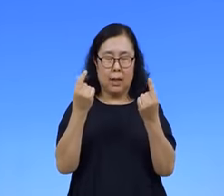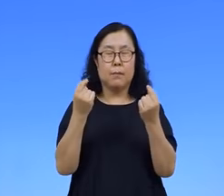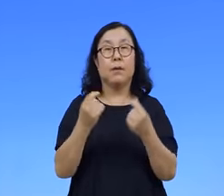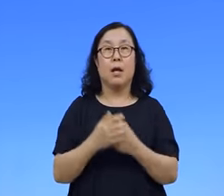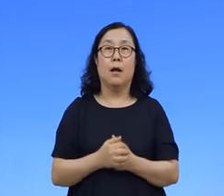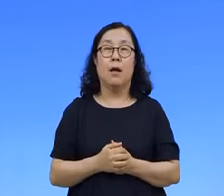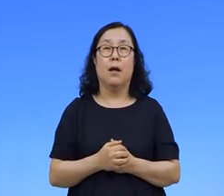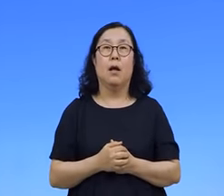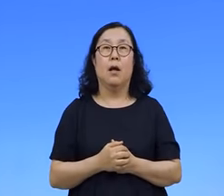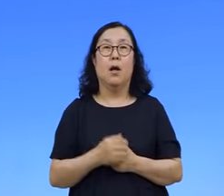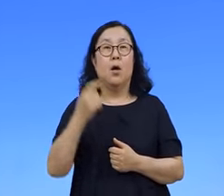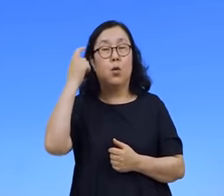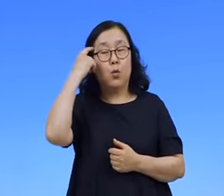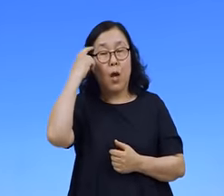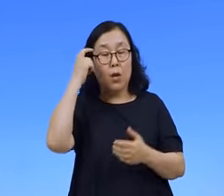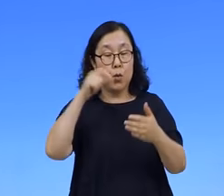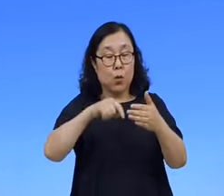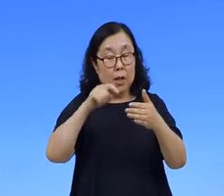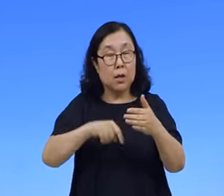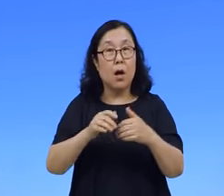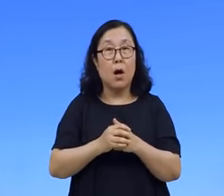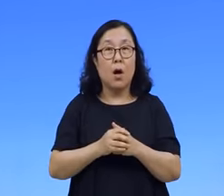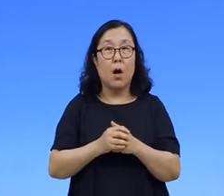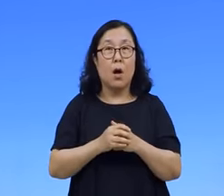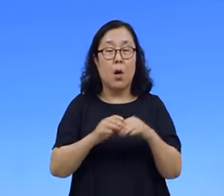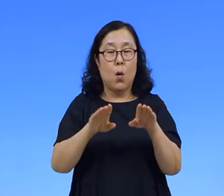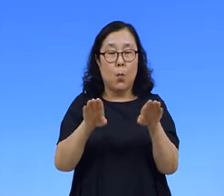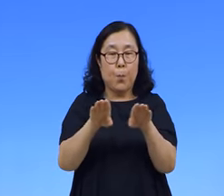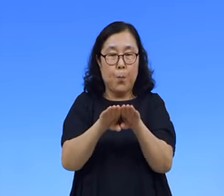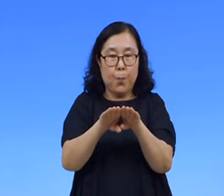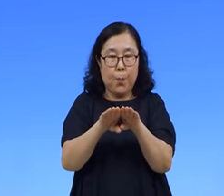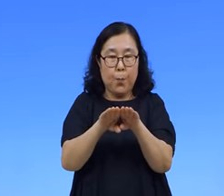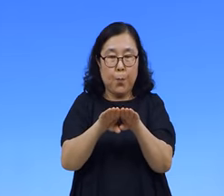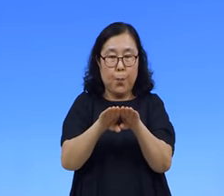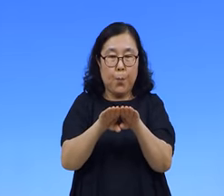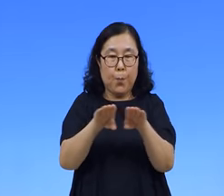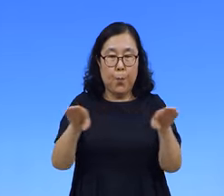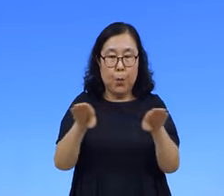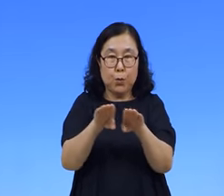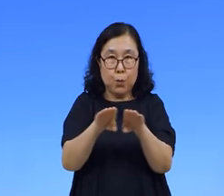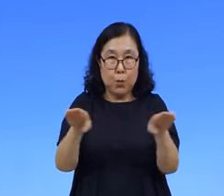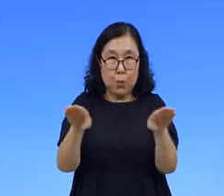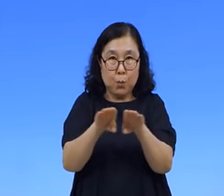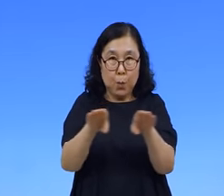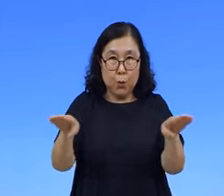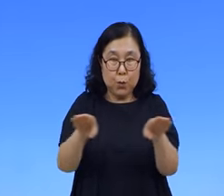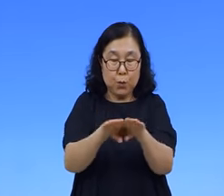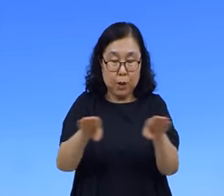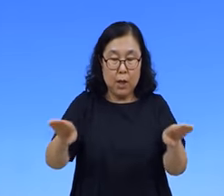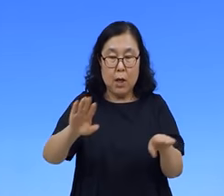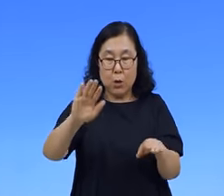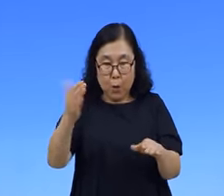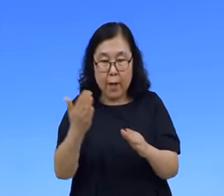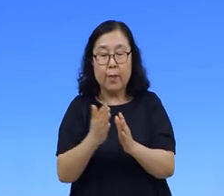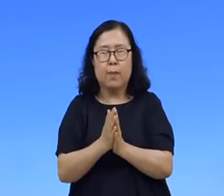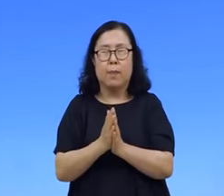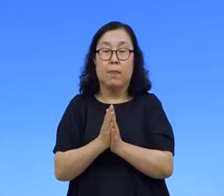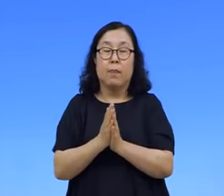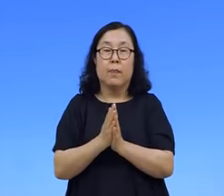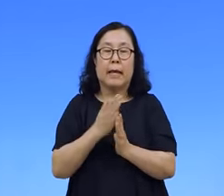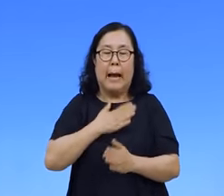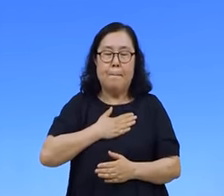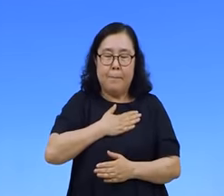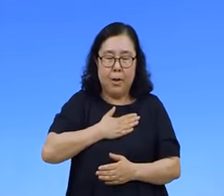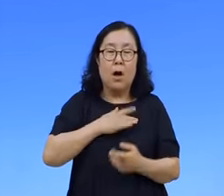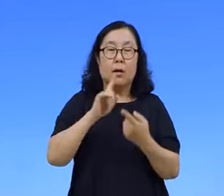거예요. 그러니까 이 뇌 속에서 표준으로 자리 잡게 된 그 감정대로 살아간다는 거예요. 그 책의